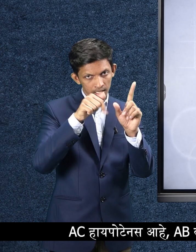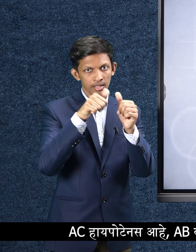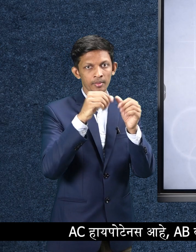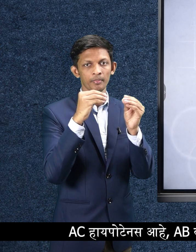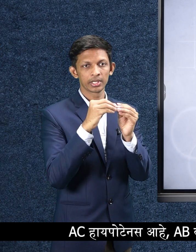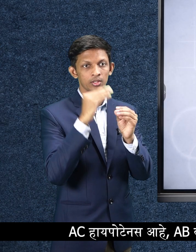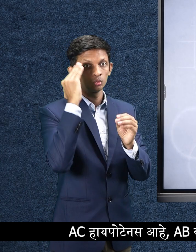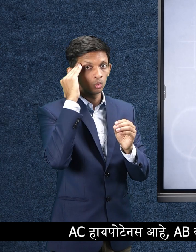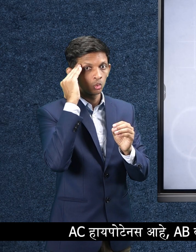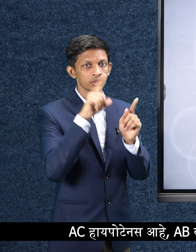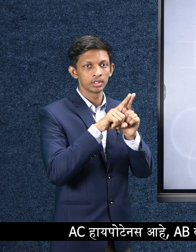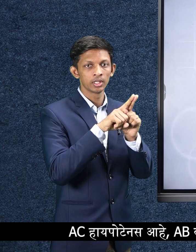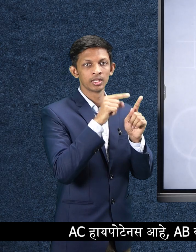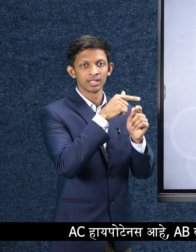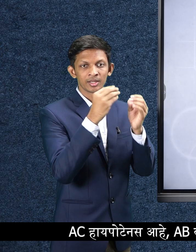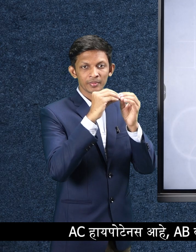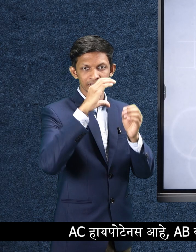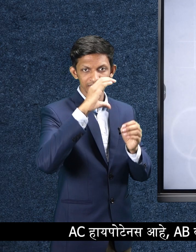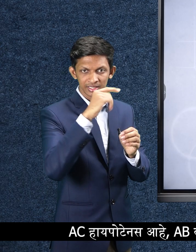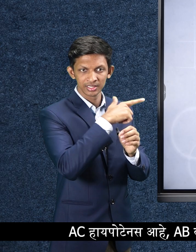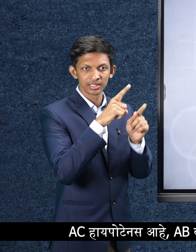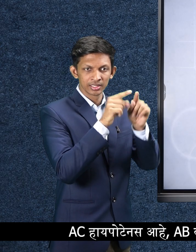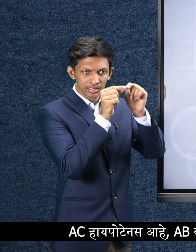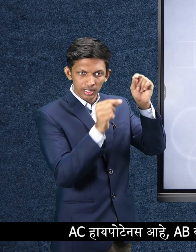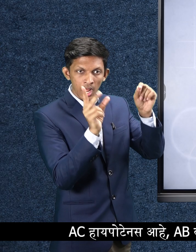म्हणून ओळखले जाते आणि BC हा आधार आहे.